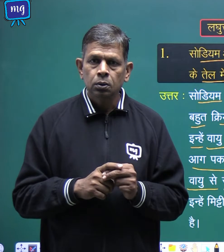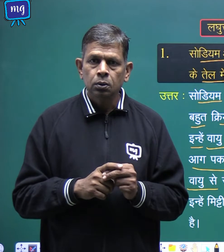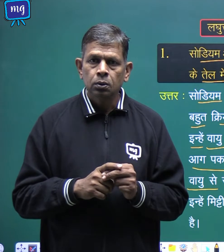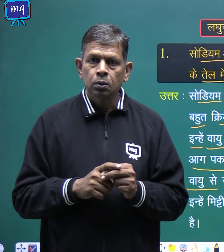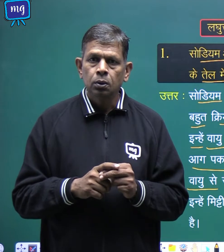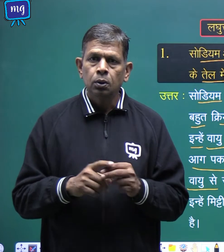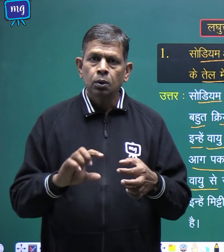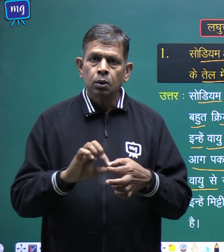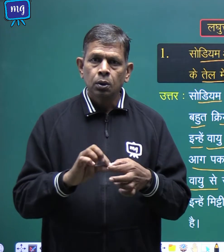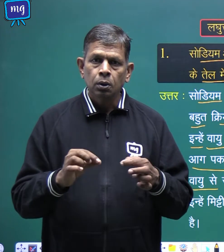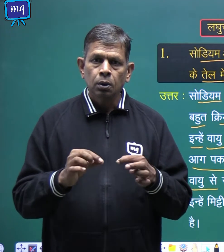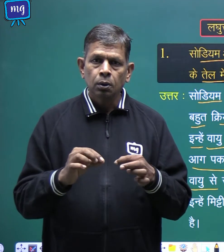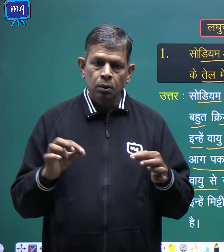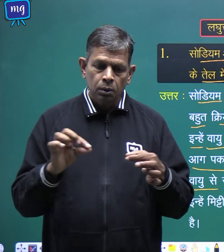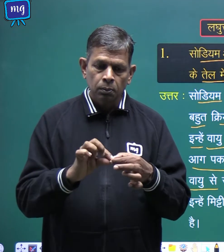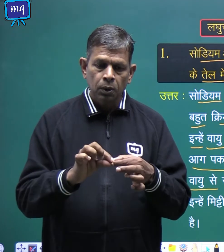संपर्क तोड़ने के लिए